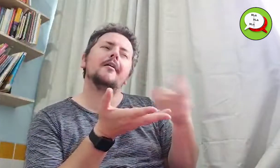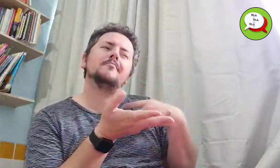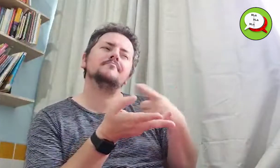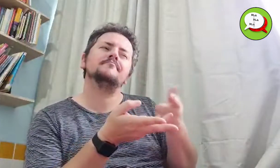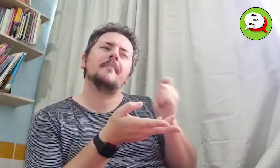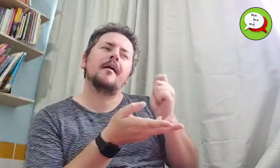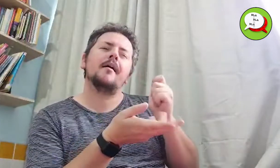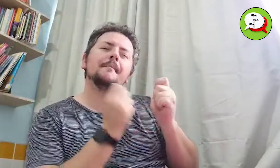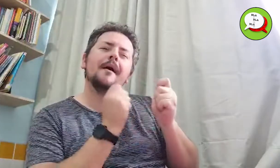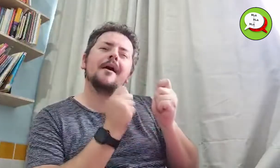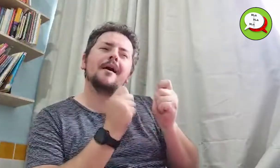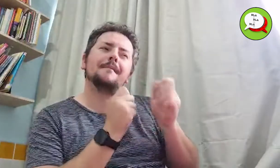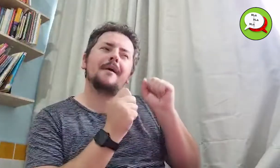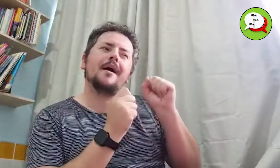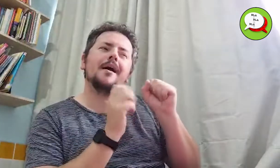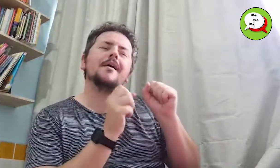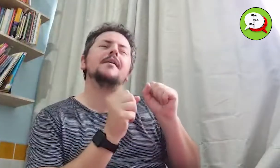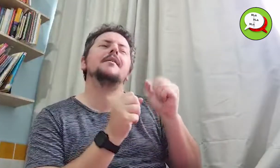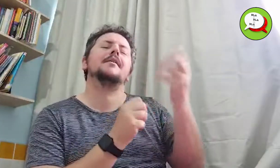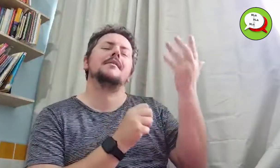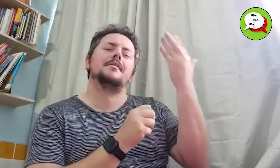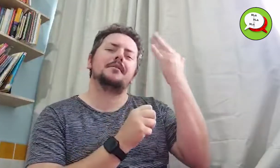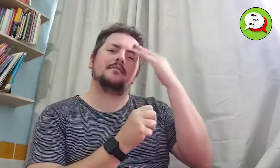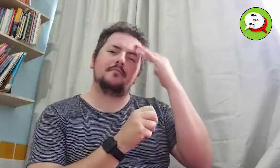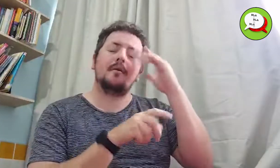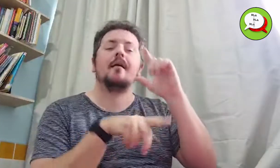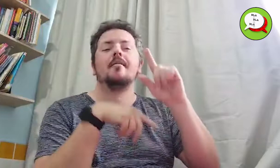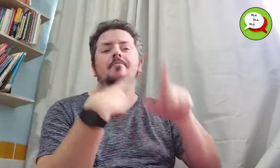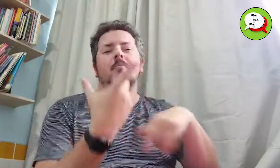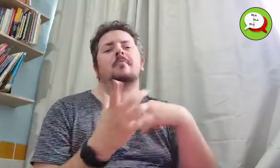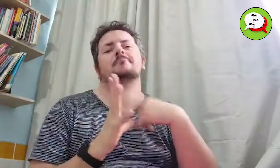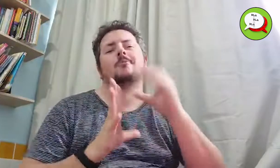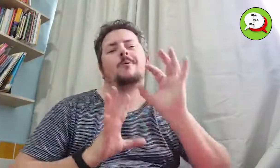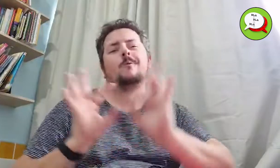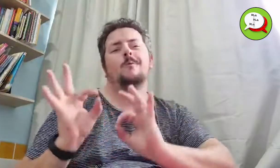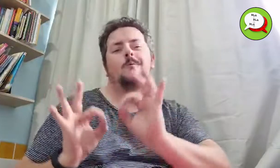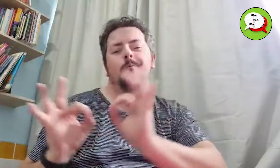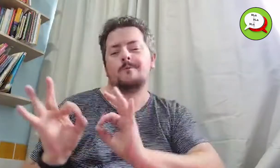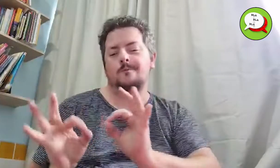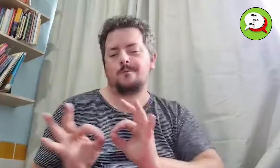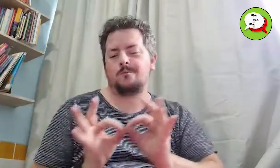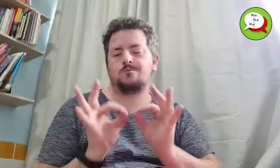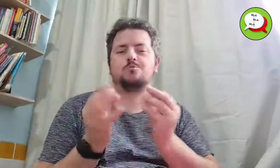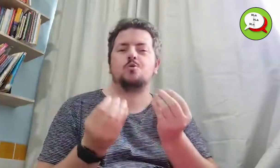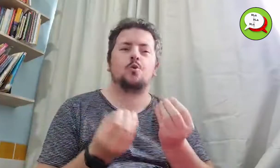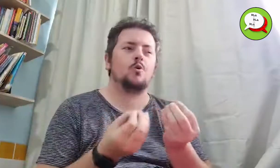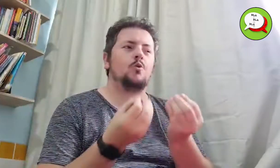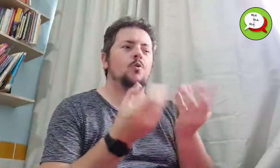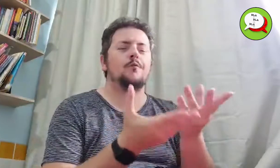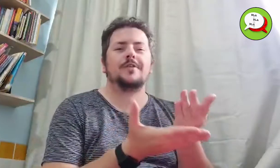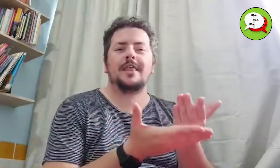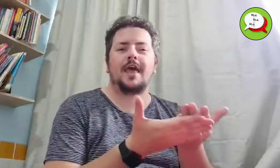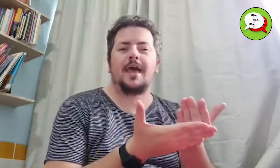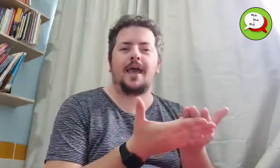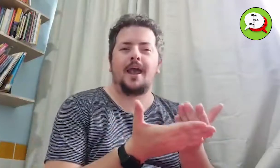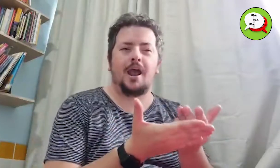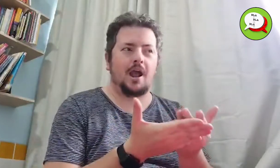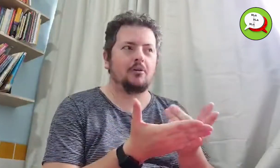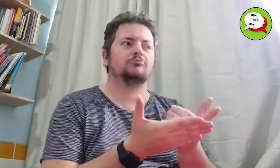conseguir atender ele. E aí eu fui pegando as informações que eram necessárias para cada vez melhorar o meu planejamento